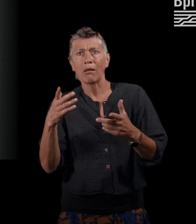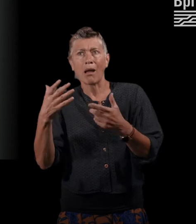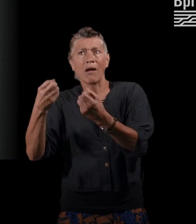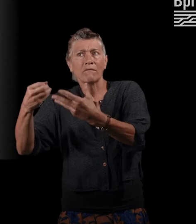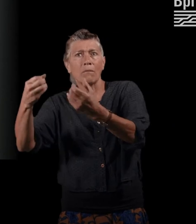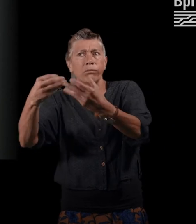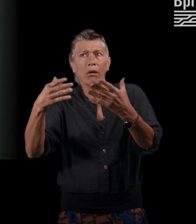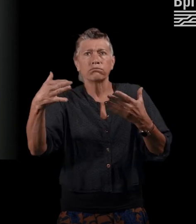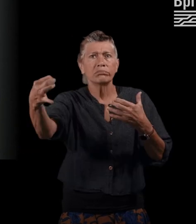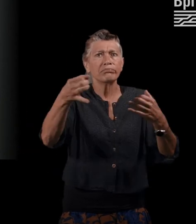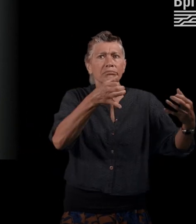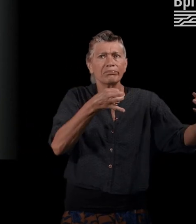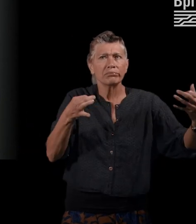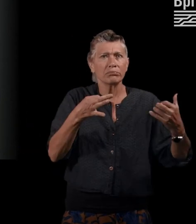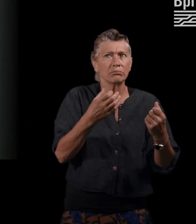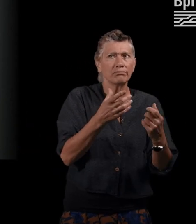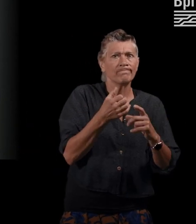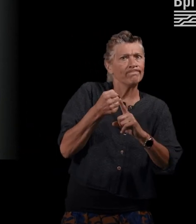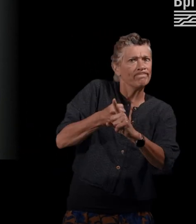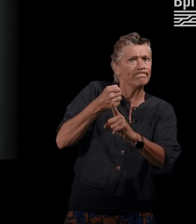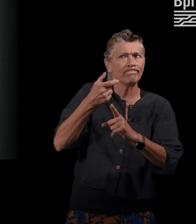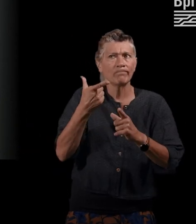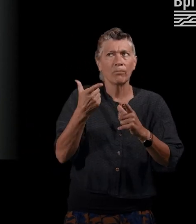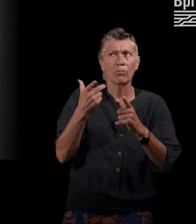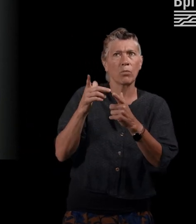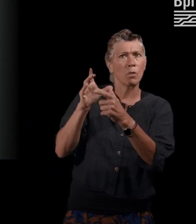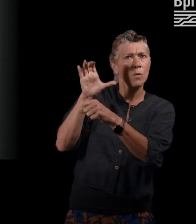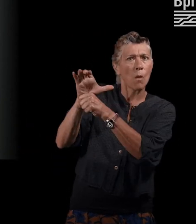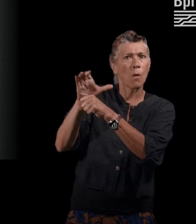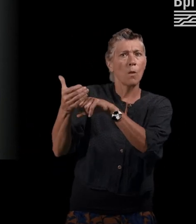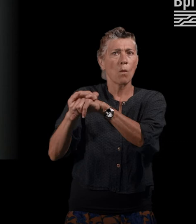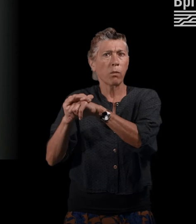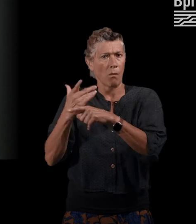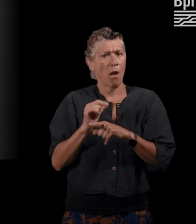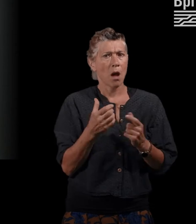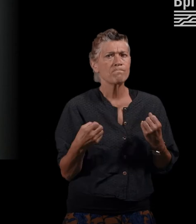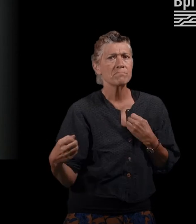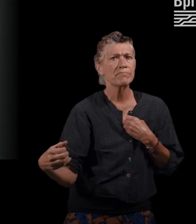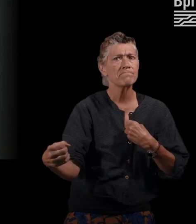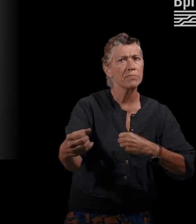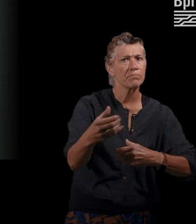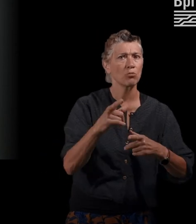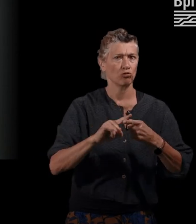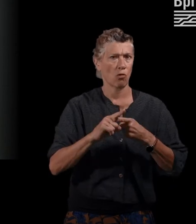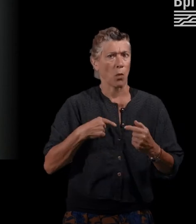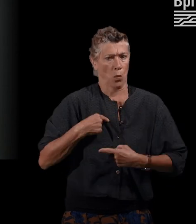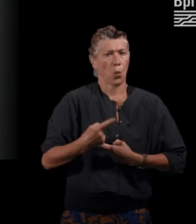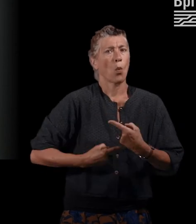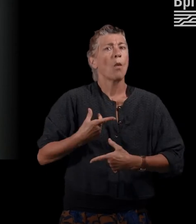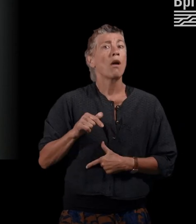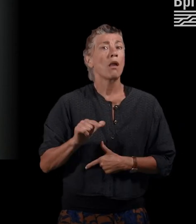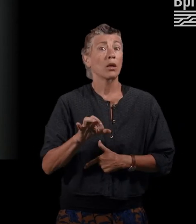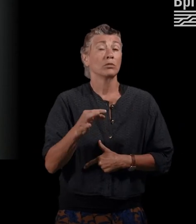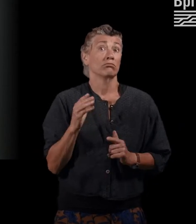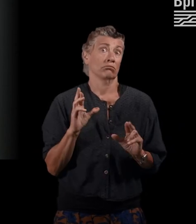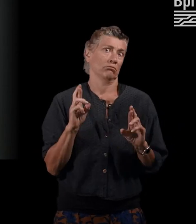opposition extra-parlementaire qui est en train de se former, qui est en train de se constituer et qui, je